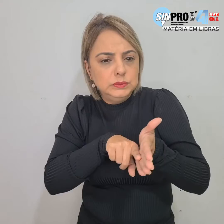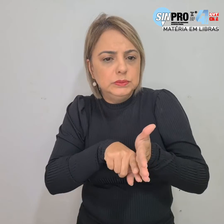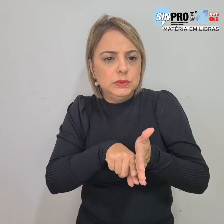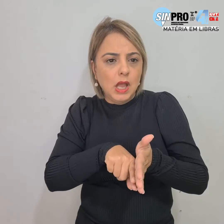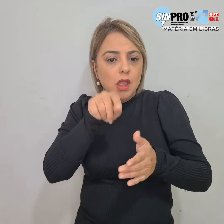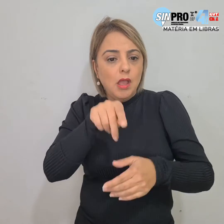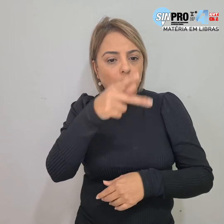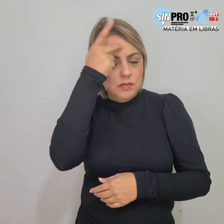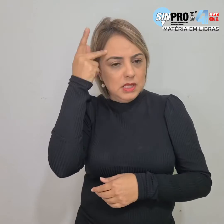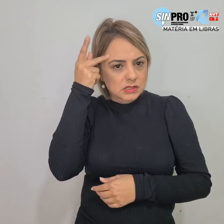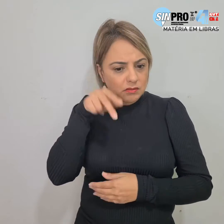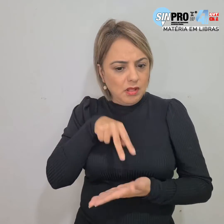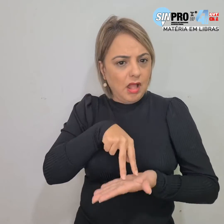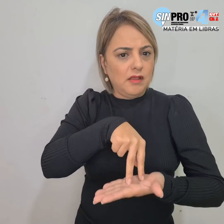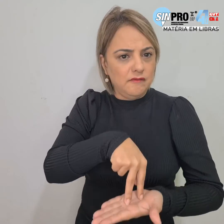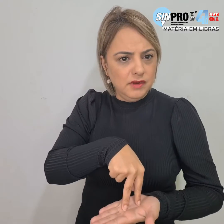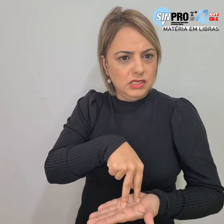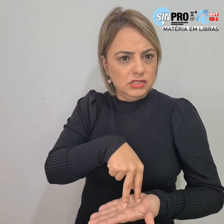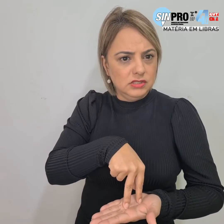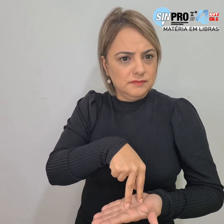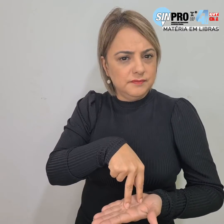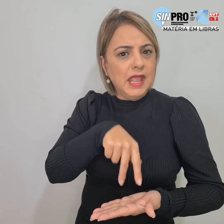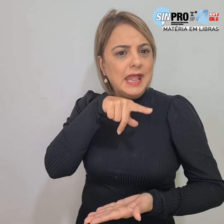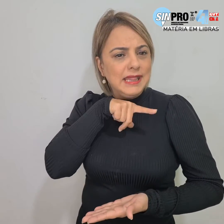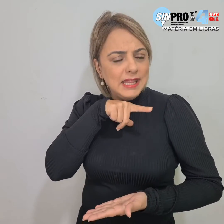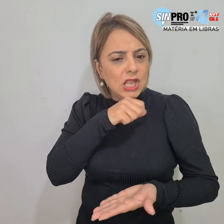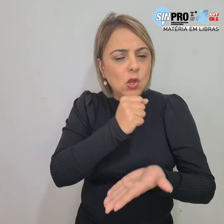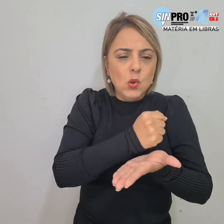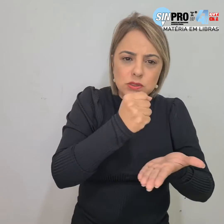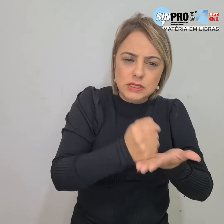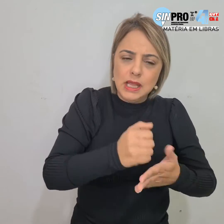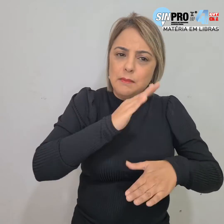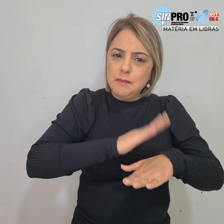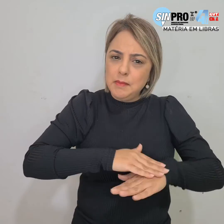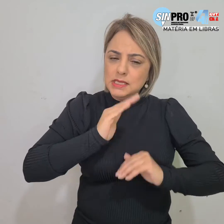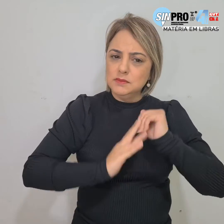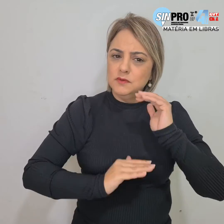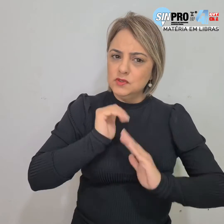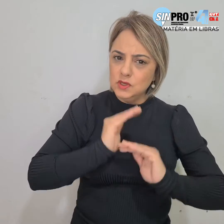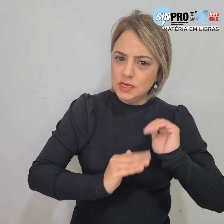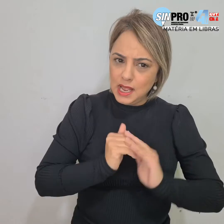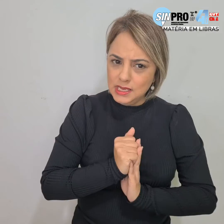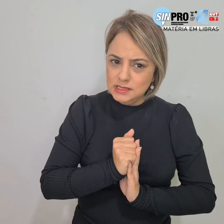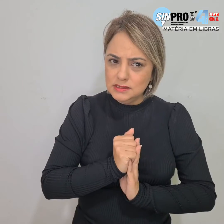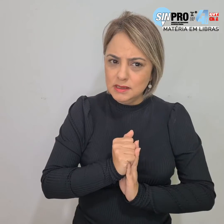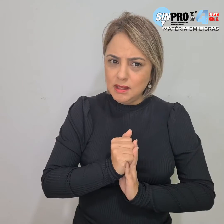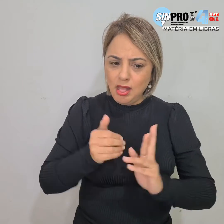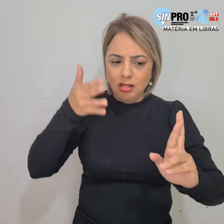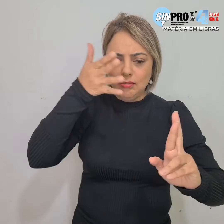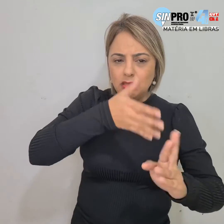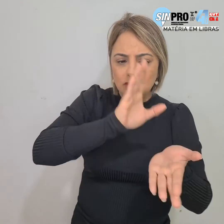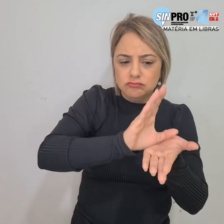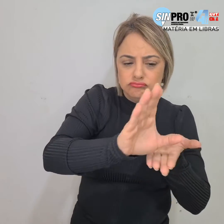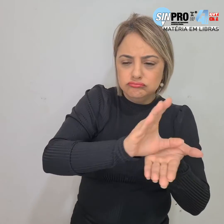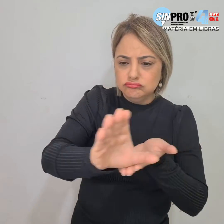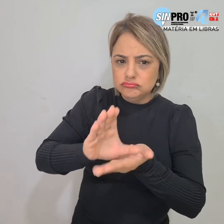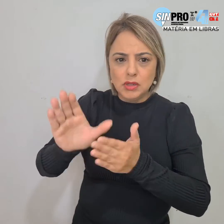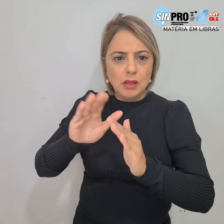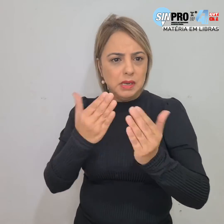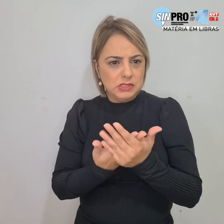fronte? Vamos contratar mais gente? Direcionar mais recursos para as escolas? Grande parte das